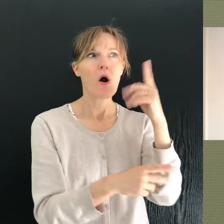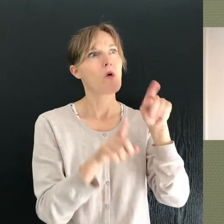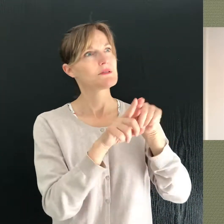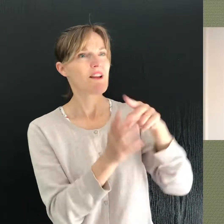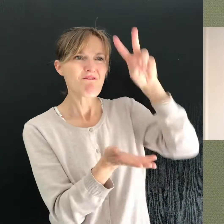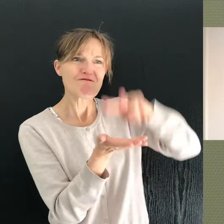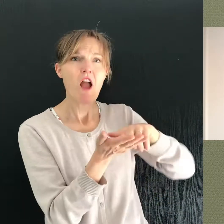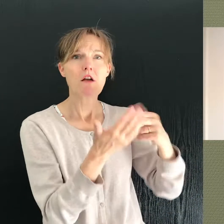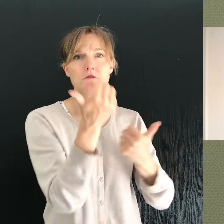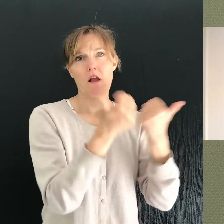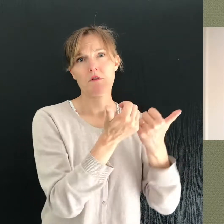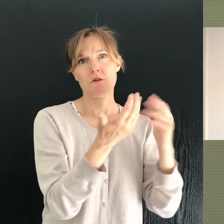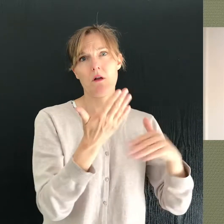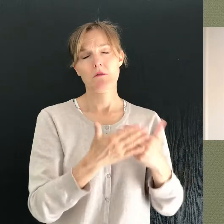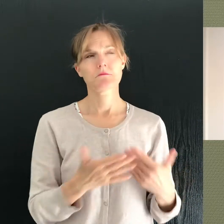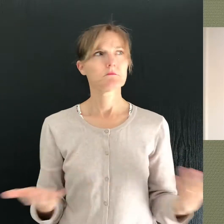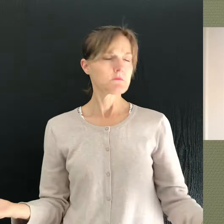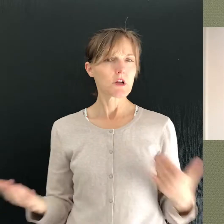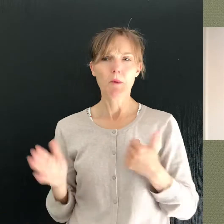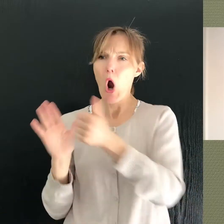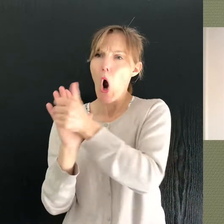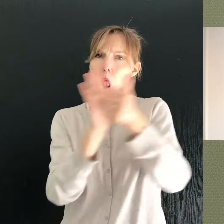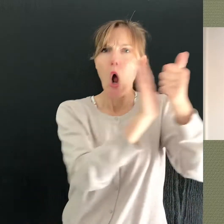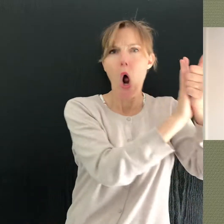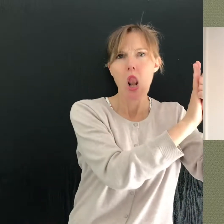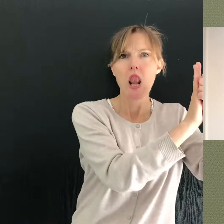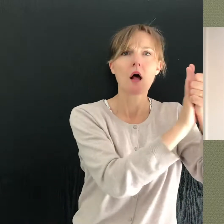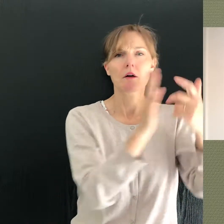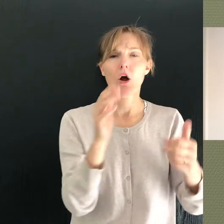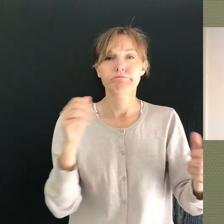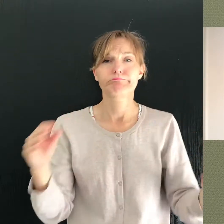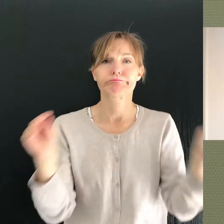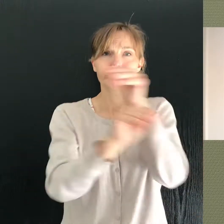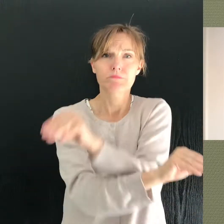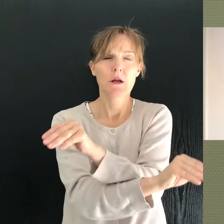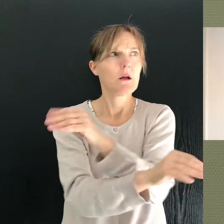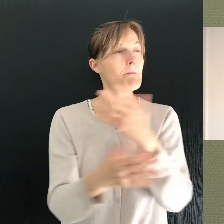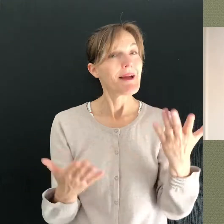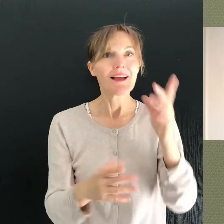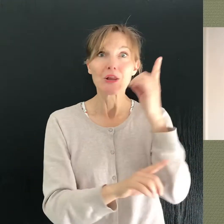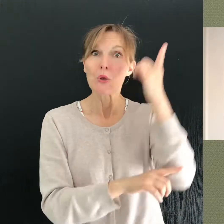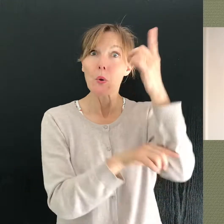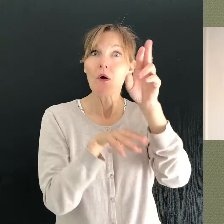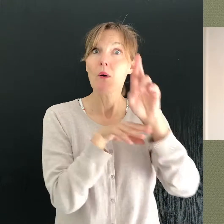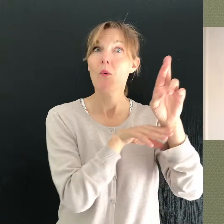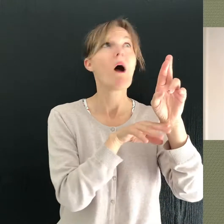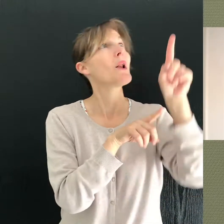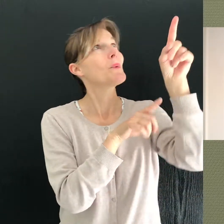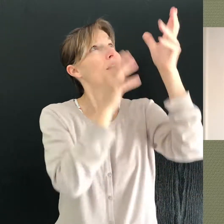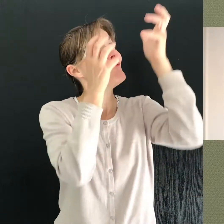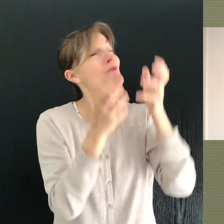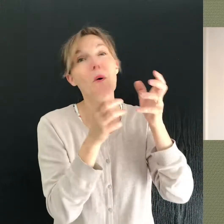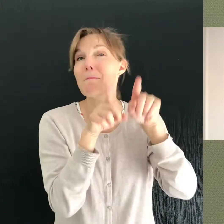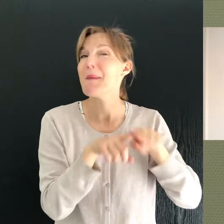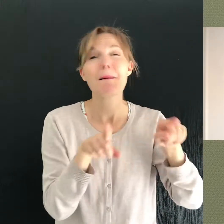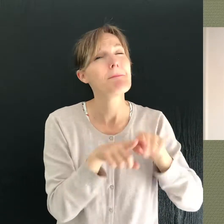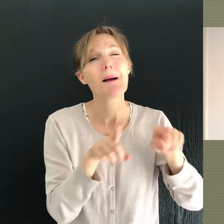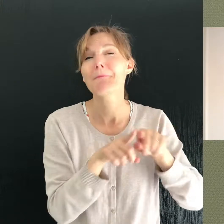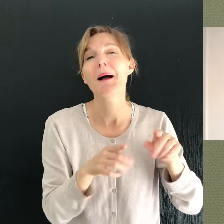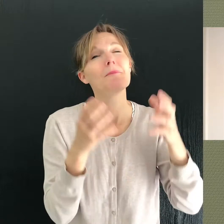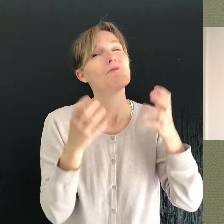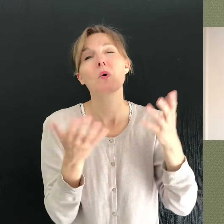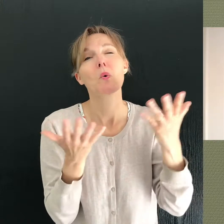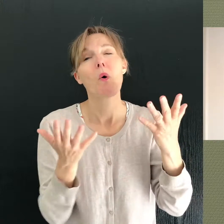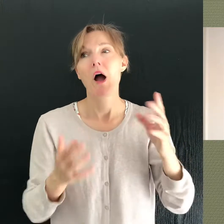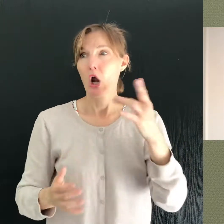serviteurs. Nous avons été jusqu'à inverser les rôles. Mais Dieu règne, et son désir c'est toujours le même, d'avoir notre